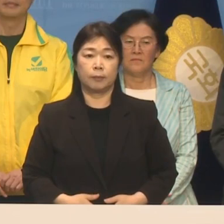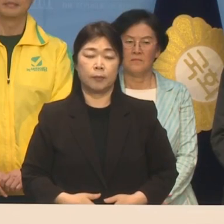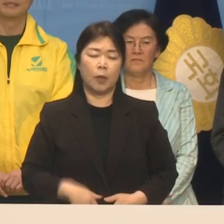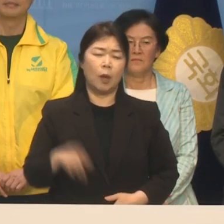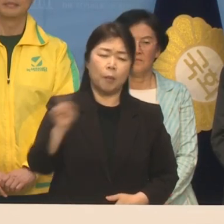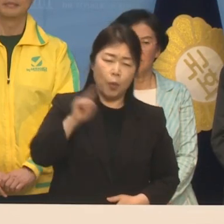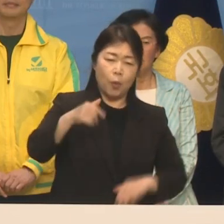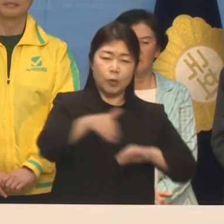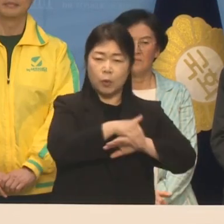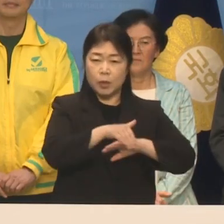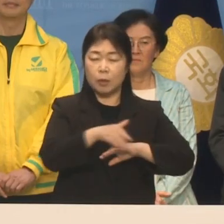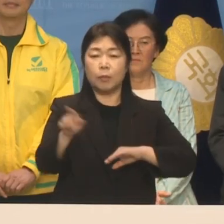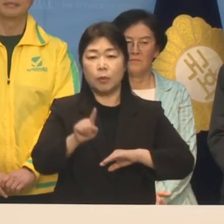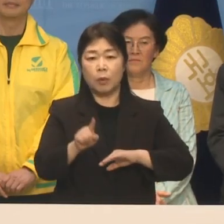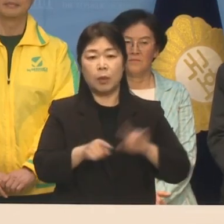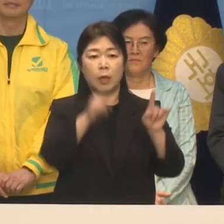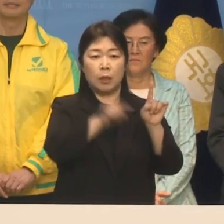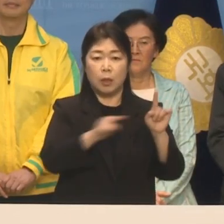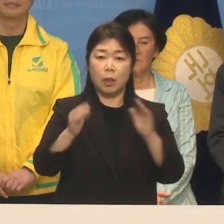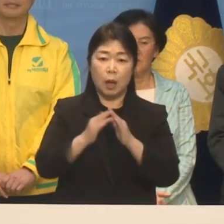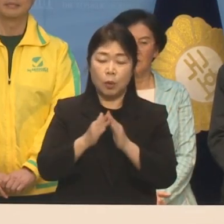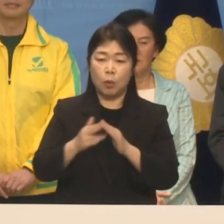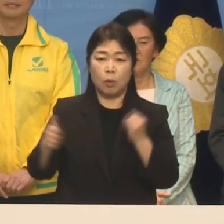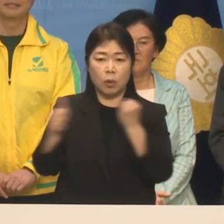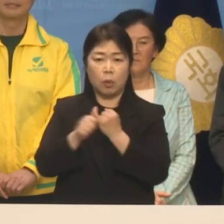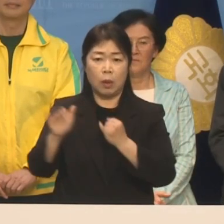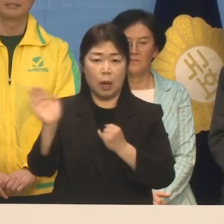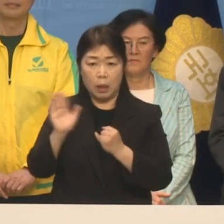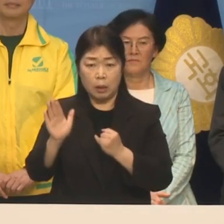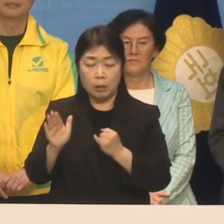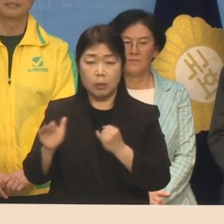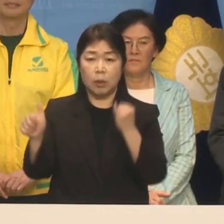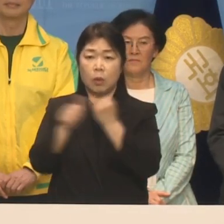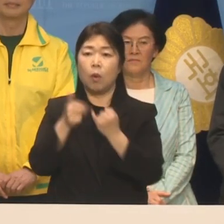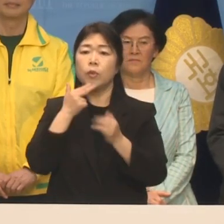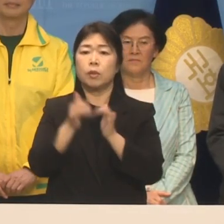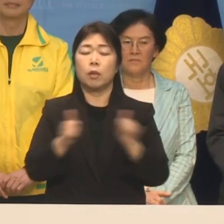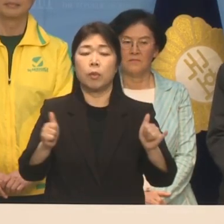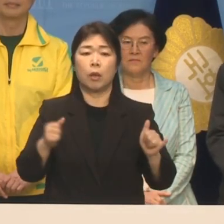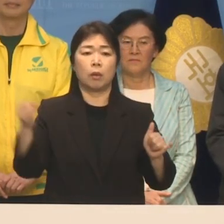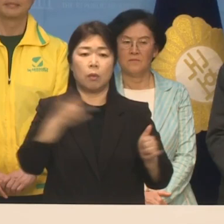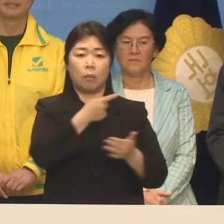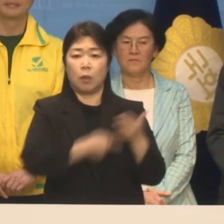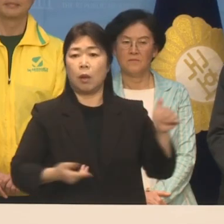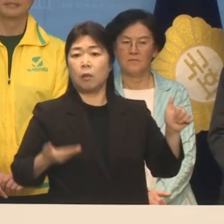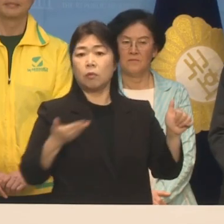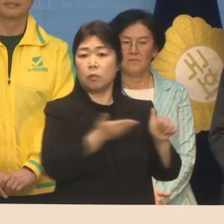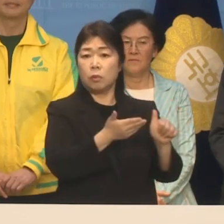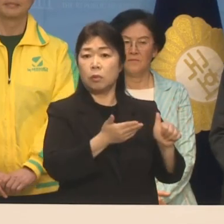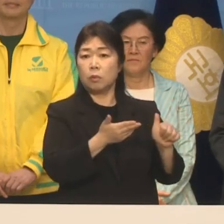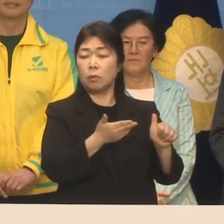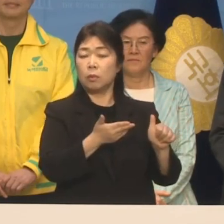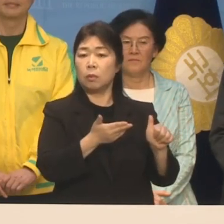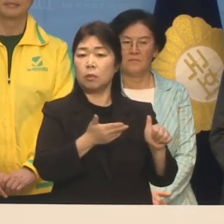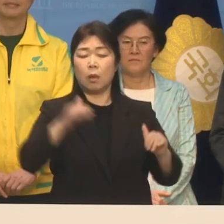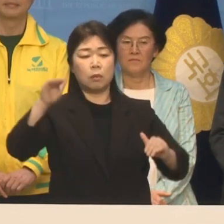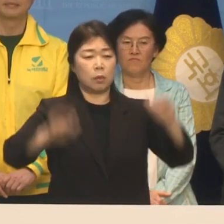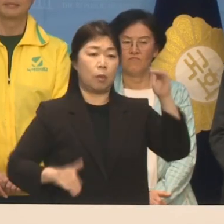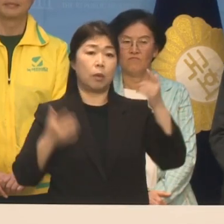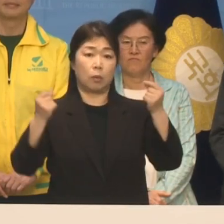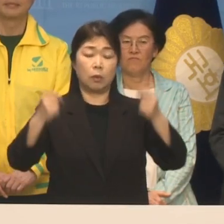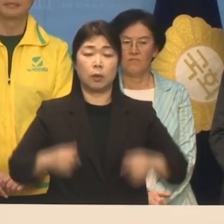정책들은 필연적으로 1인 가구와 비혼들에게 페널티를 다시 주는 방식으로 돌아올 수밖에